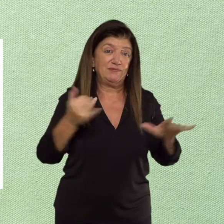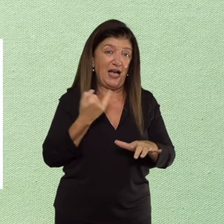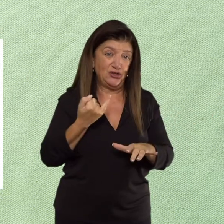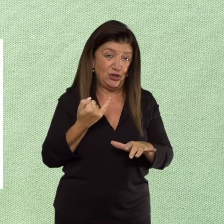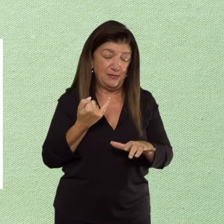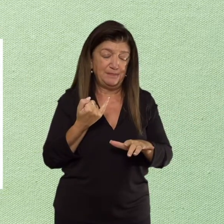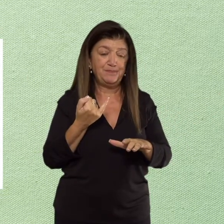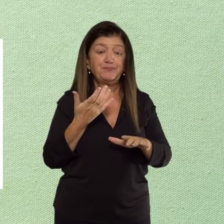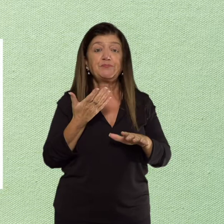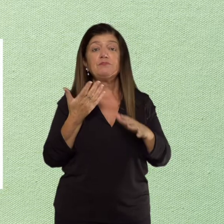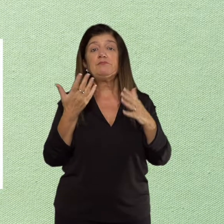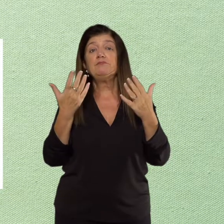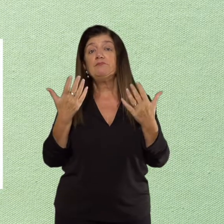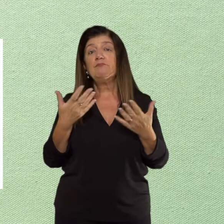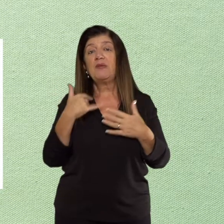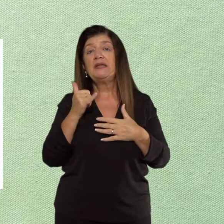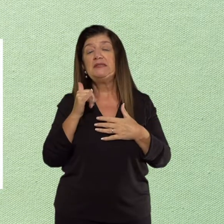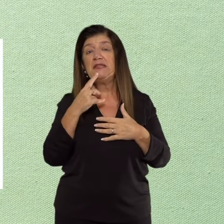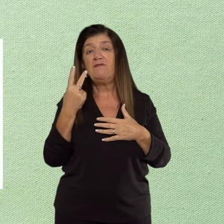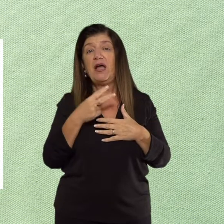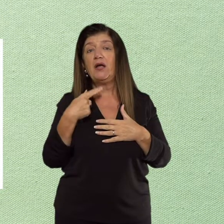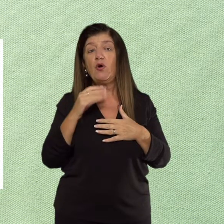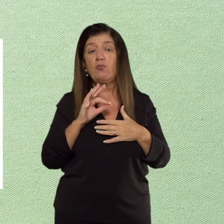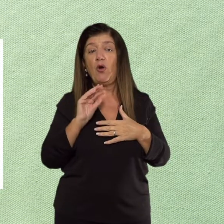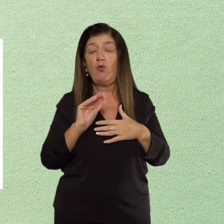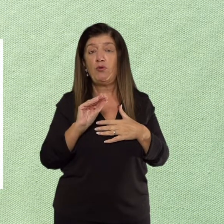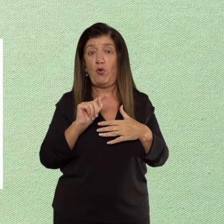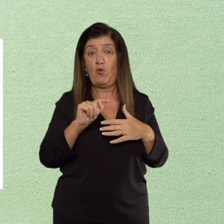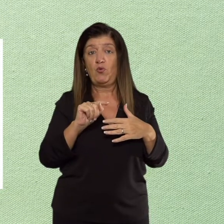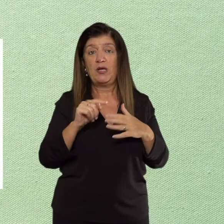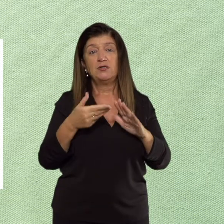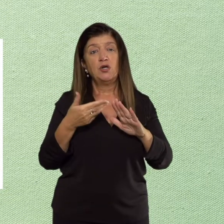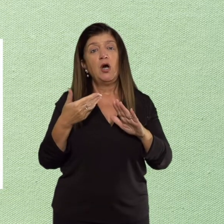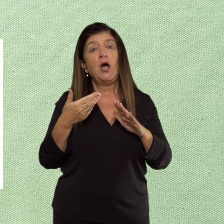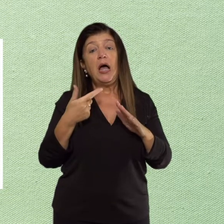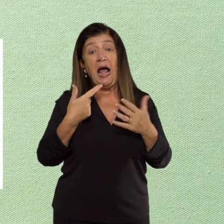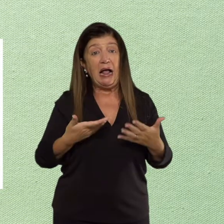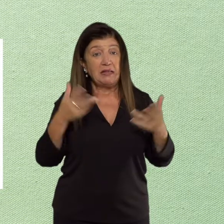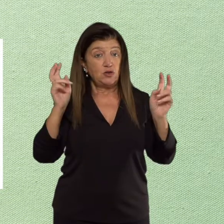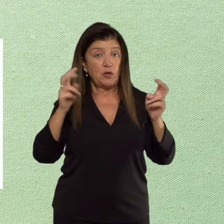perché è d'attualità, ne parlavamo anche di questo a telecamere spente, è d'attualità